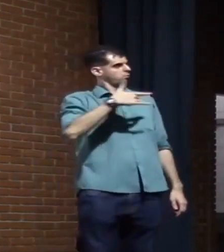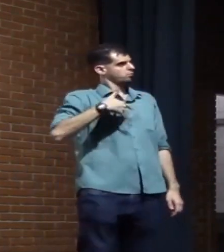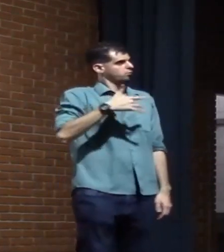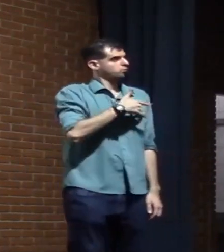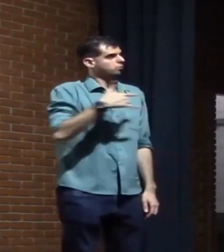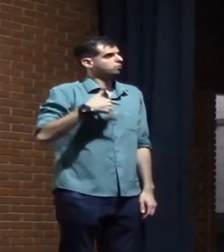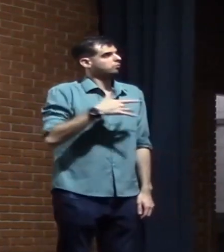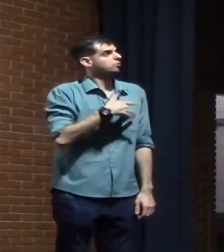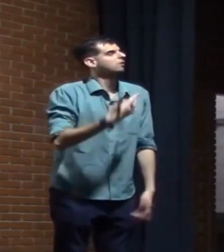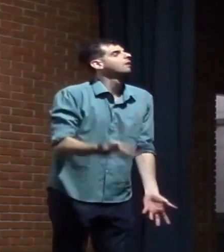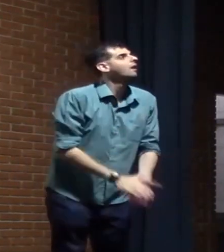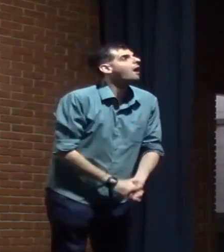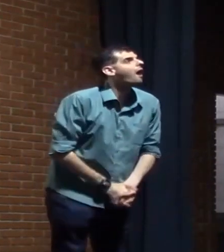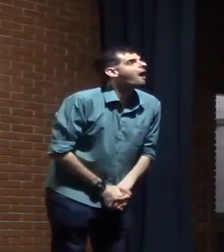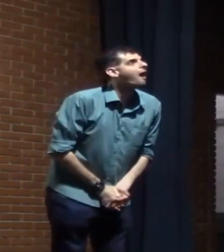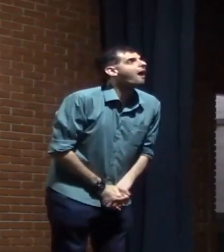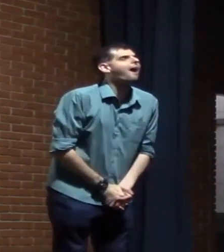Então, agora vamos falar do direito à saúde.